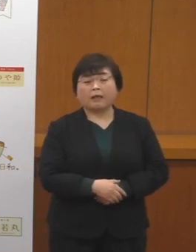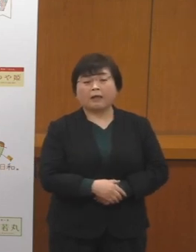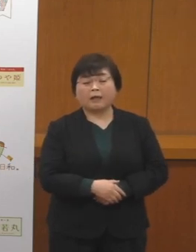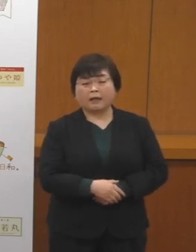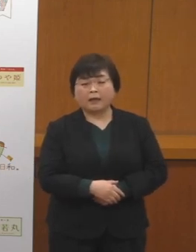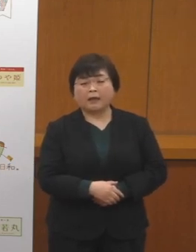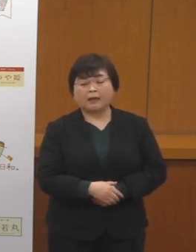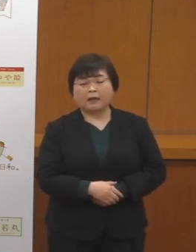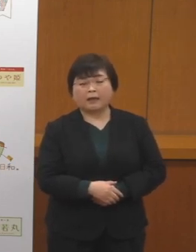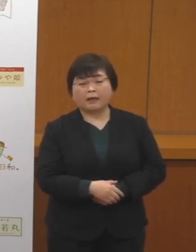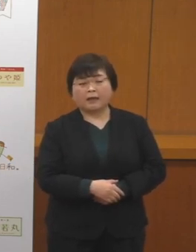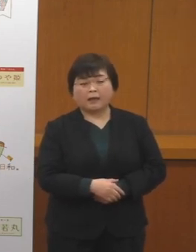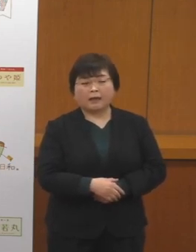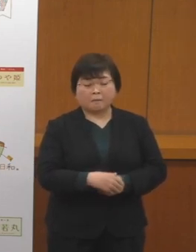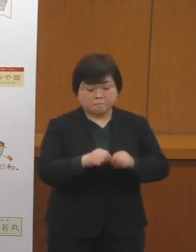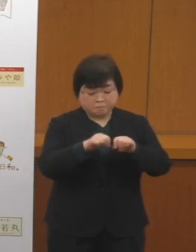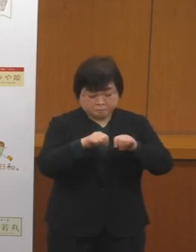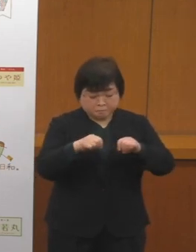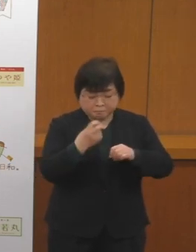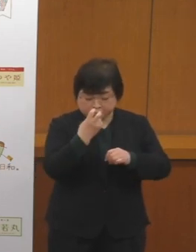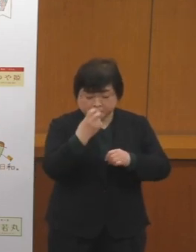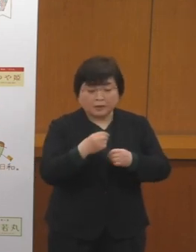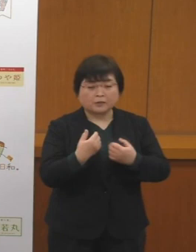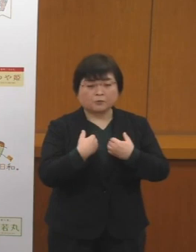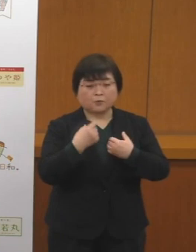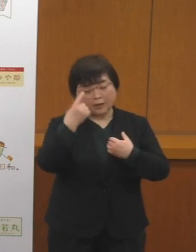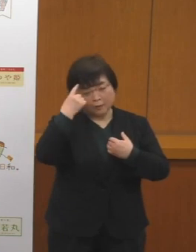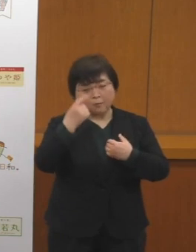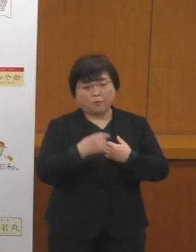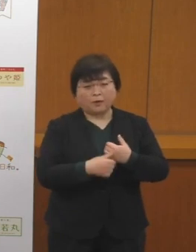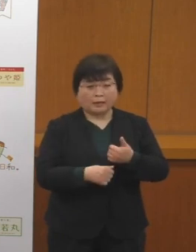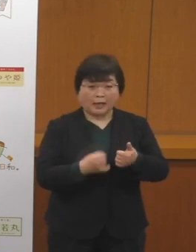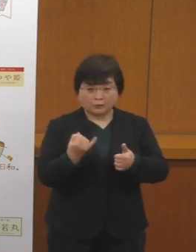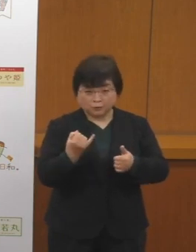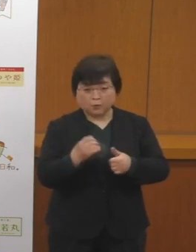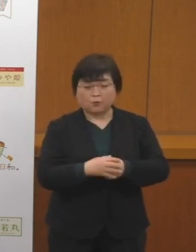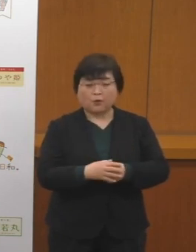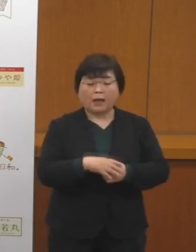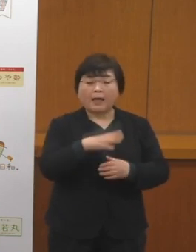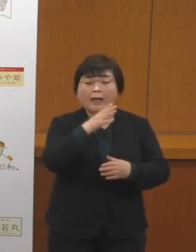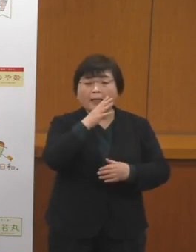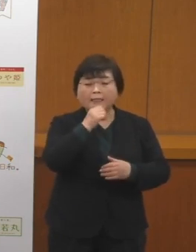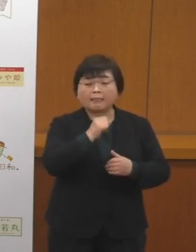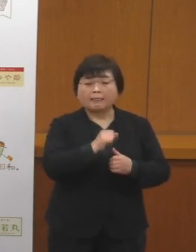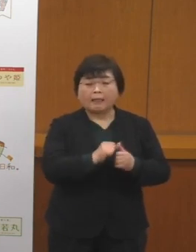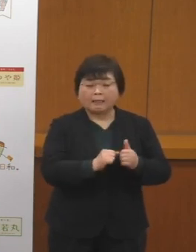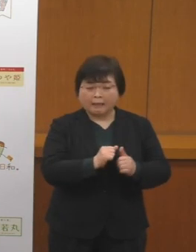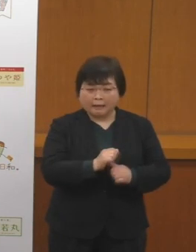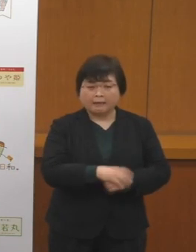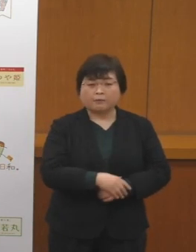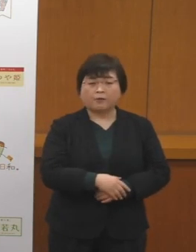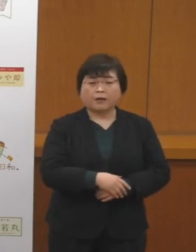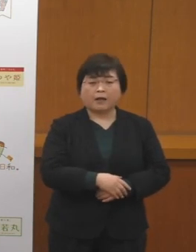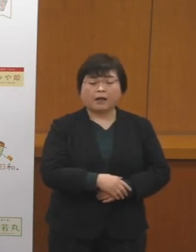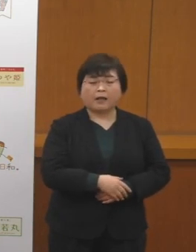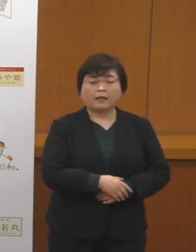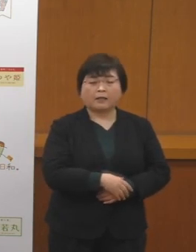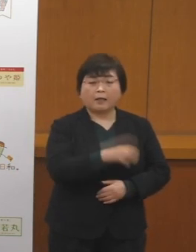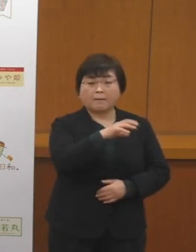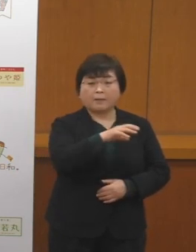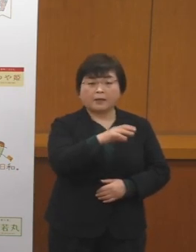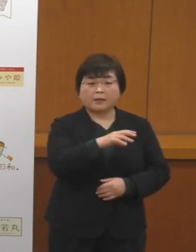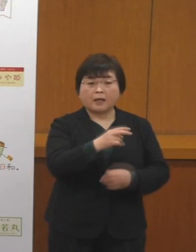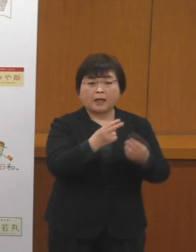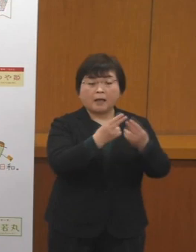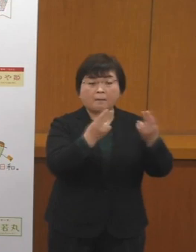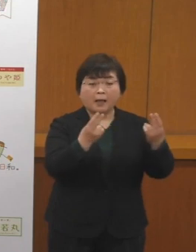必要なのかなとあと男性別でありましたりあと年代別都市部中山